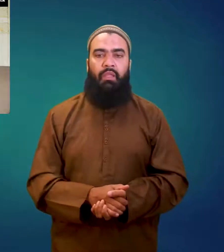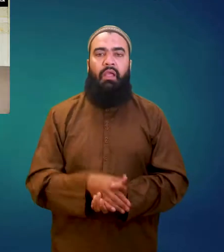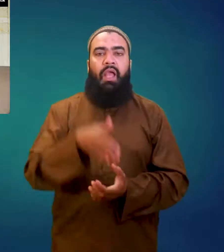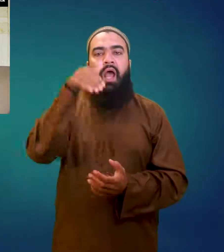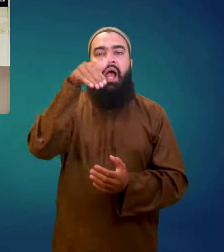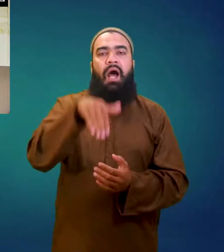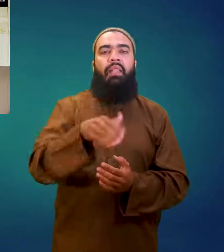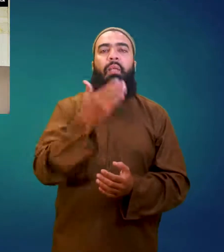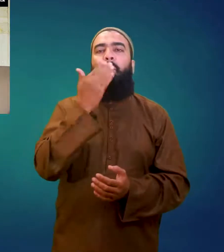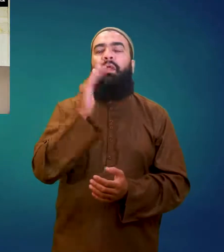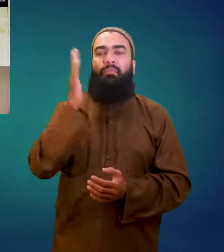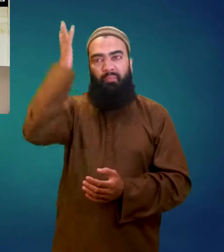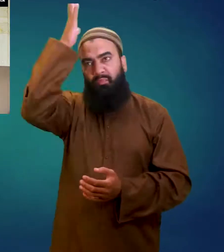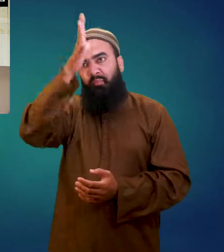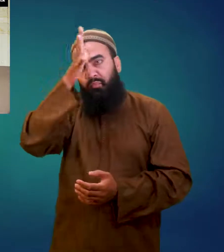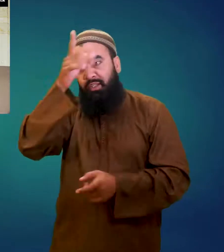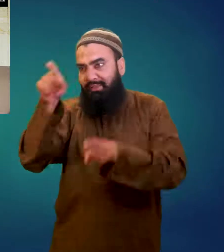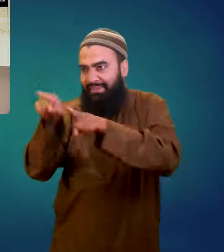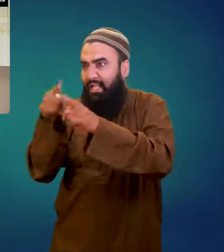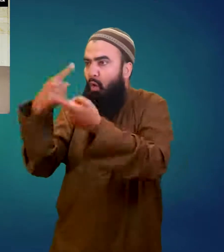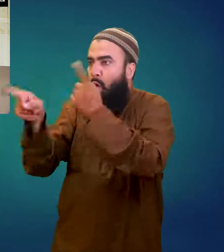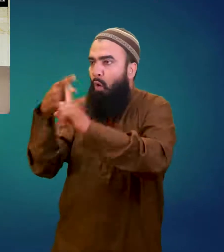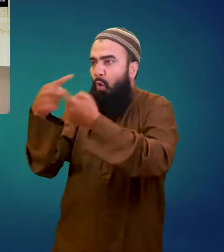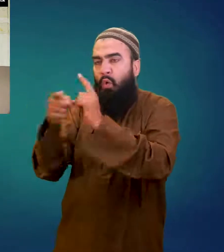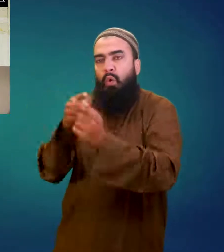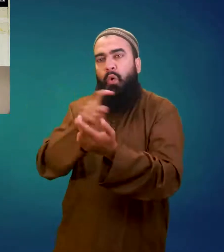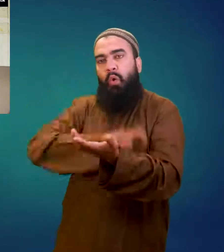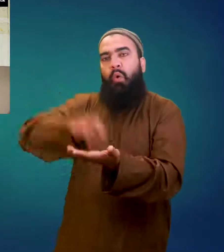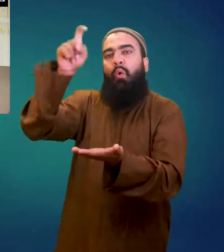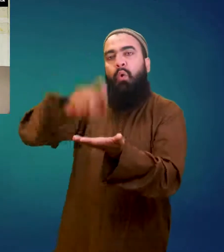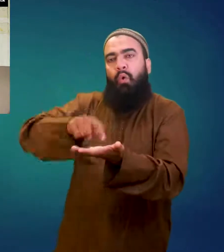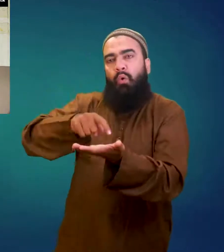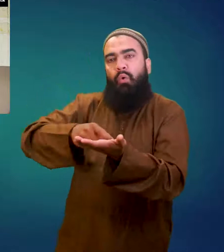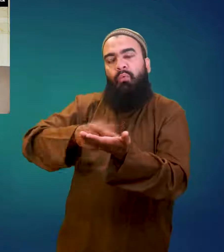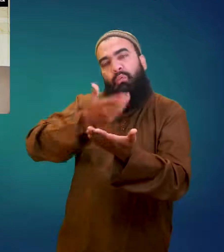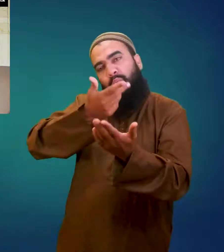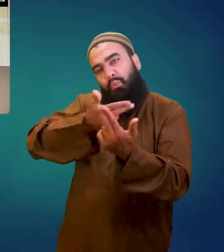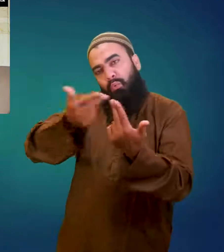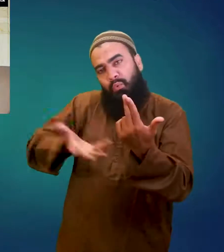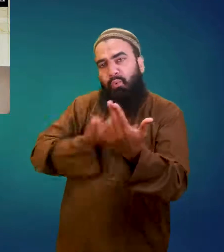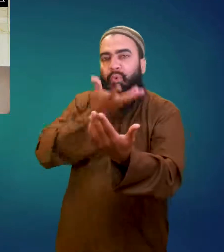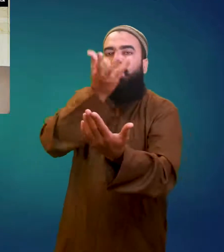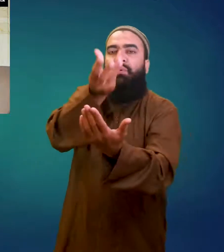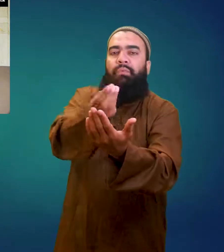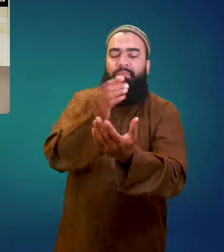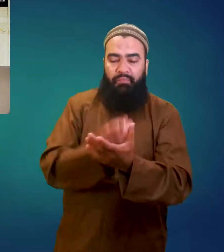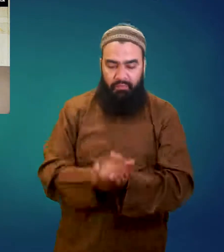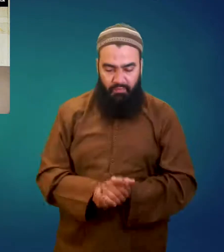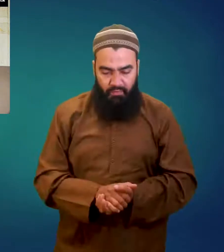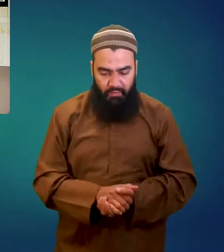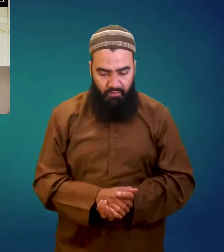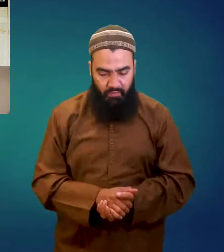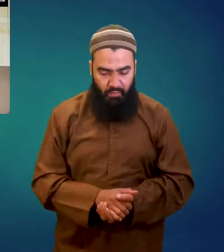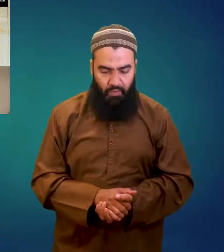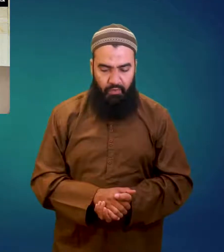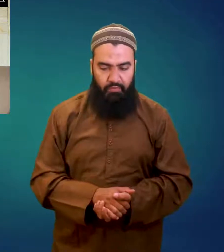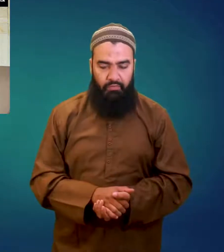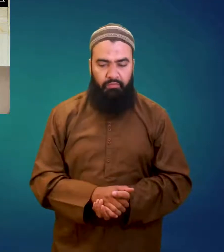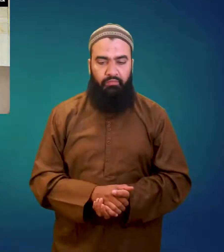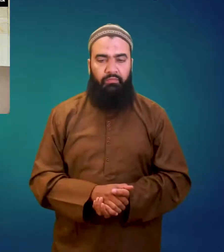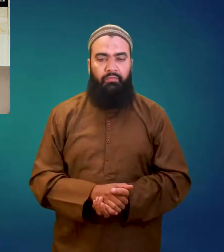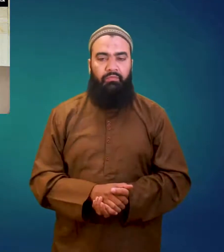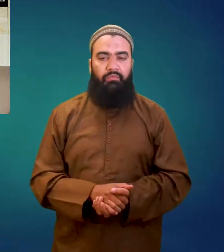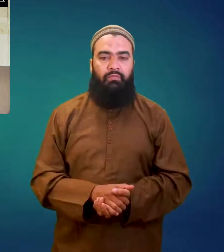ہیں۔ رکوع نمبر 5 آیت نمبر 4، فَإِذَا لَقِيتُمُ الَّذِينَ كَفَرُوا